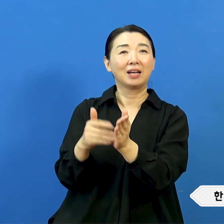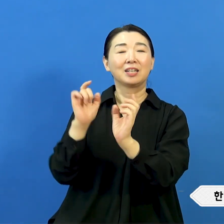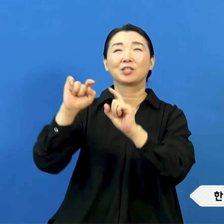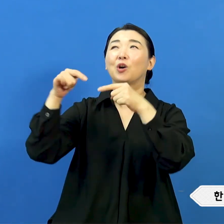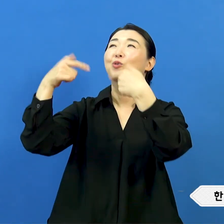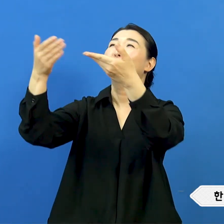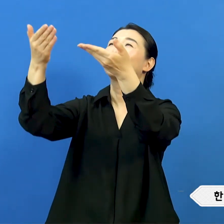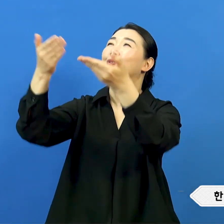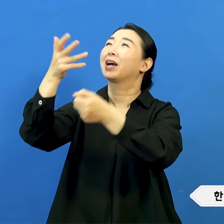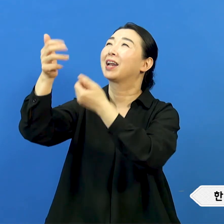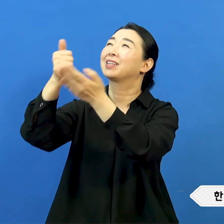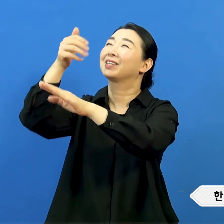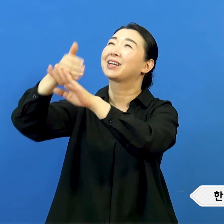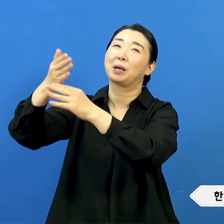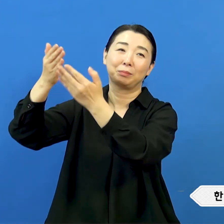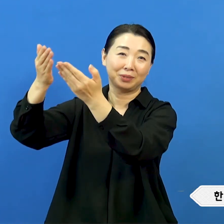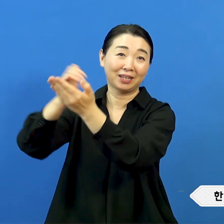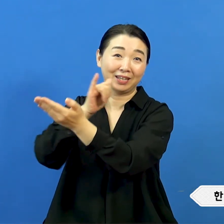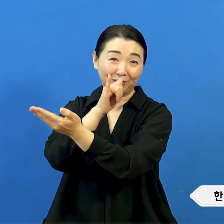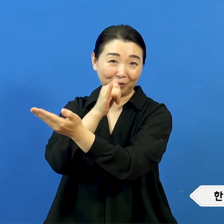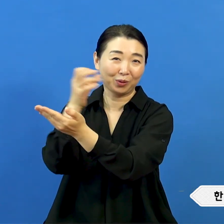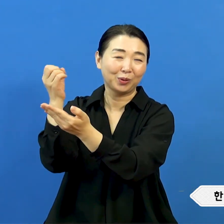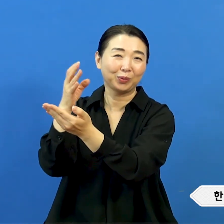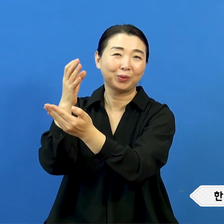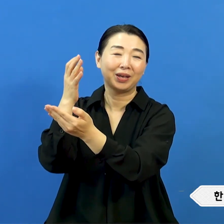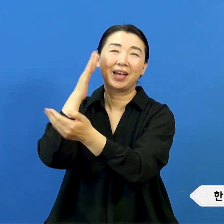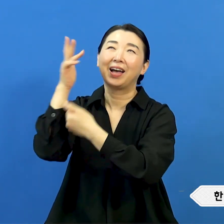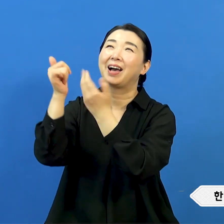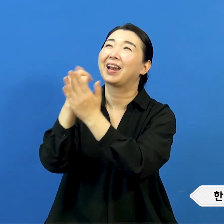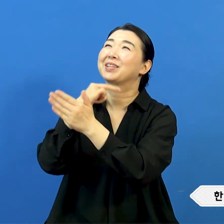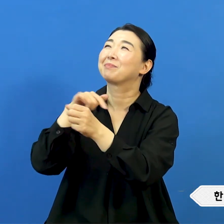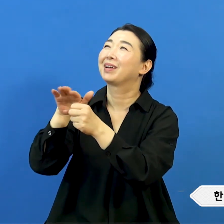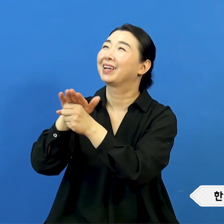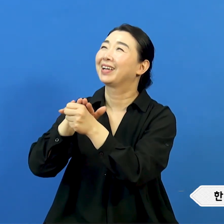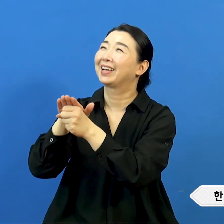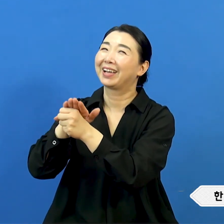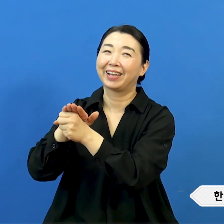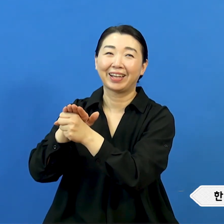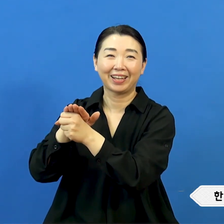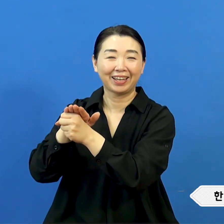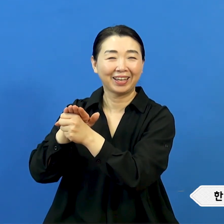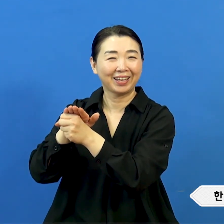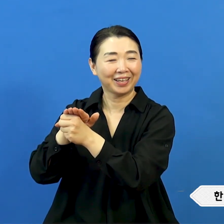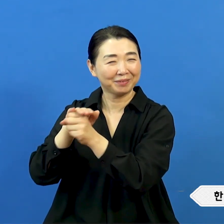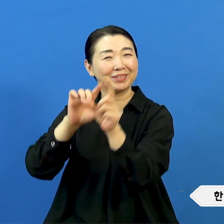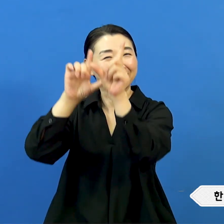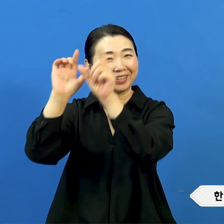안겨주시는 하나님 감사합니다. 그래서 하나님만을 사랑하면서 살게 됩니다.